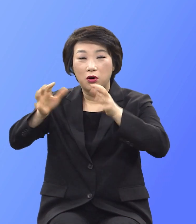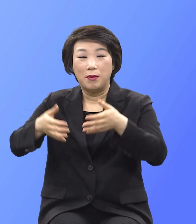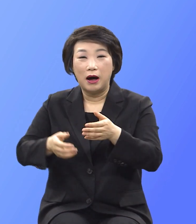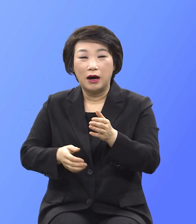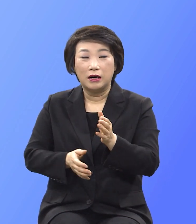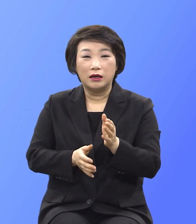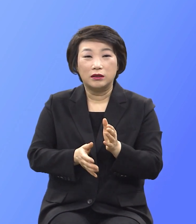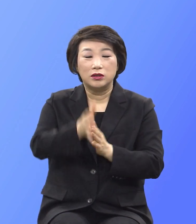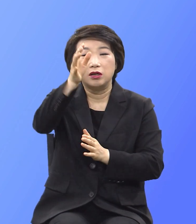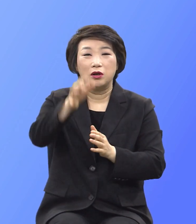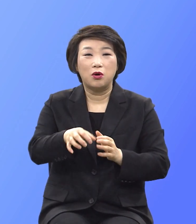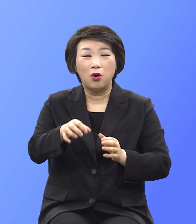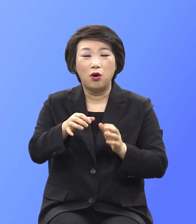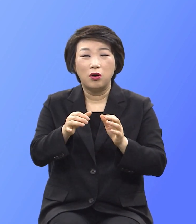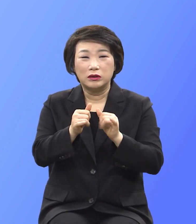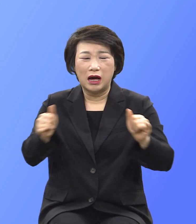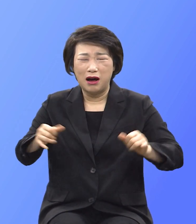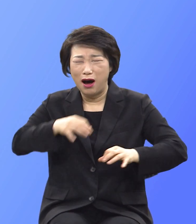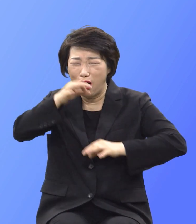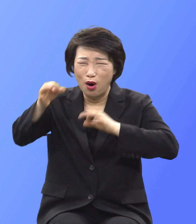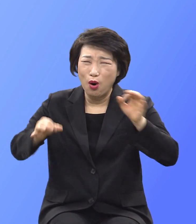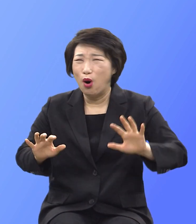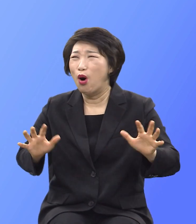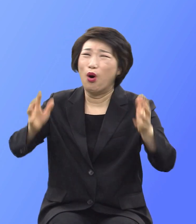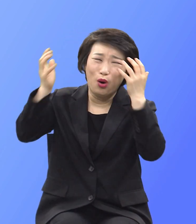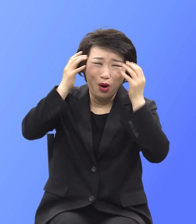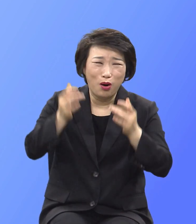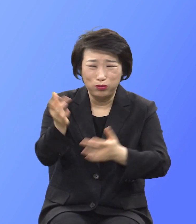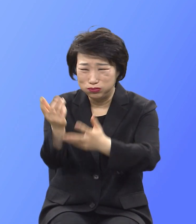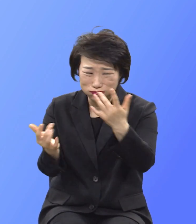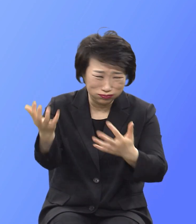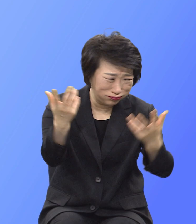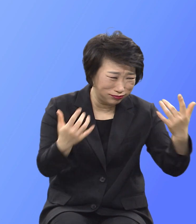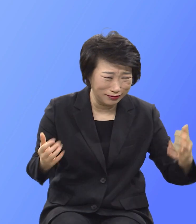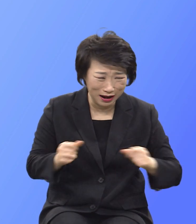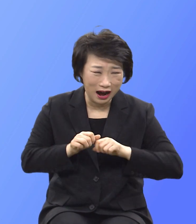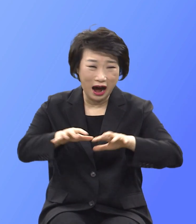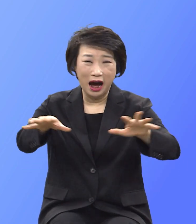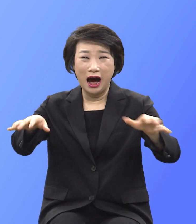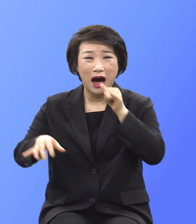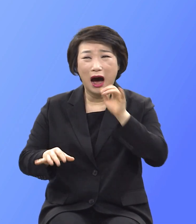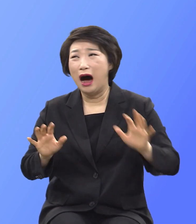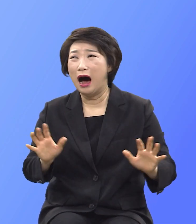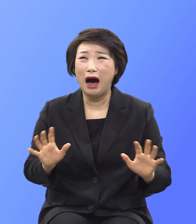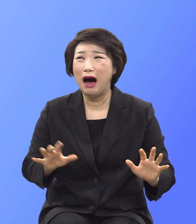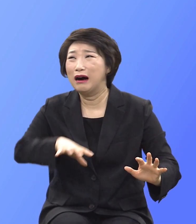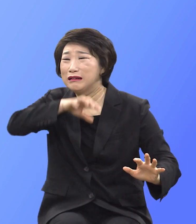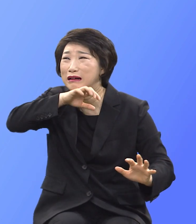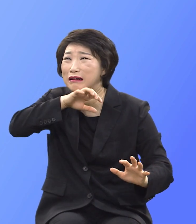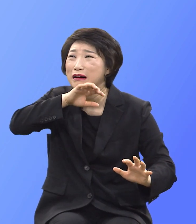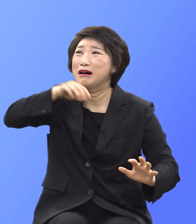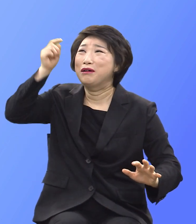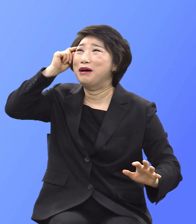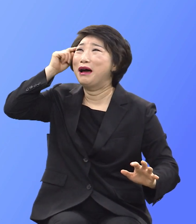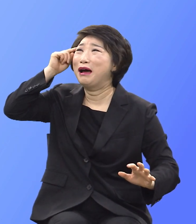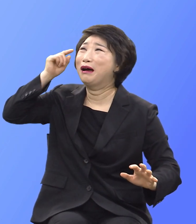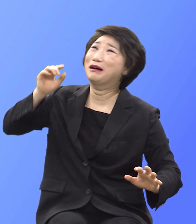아우성과 어마어마한 그들의 그 함성과 이 원망과